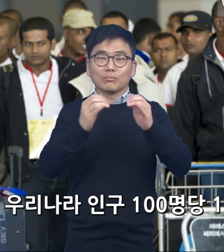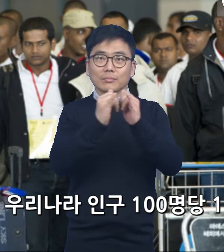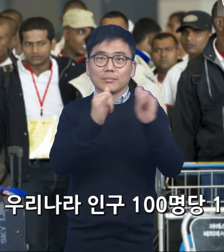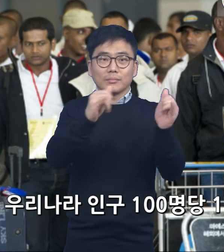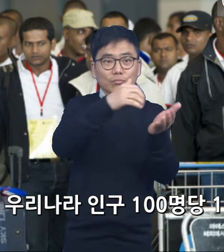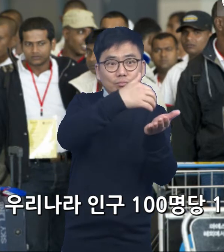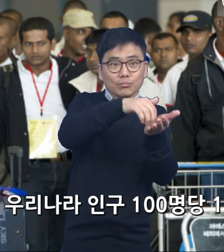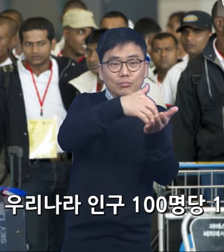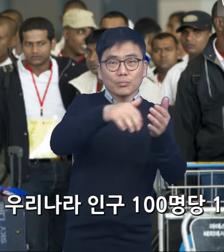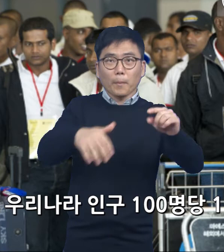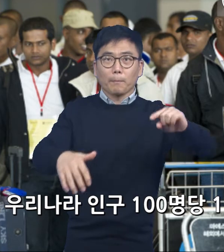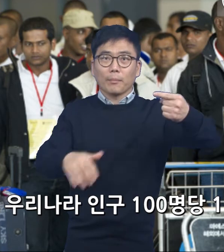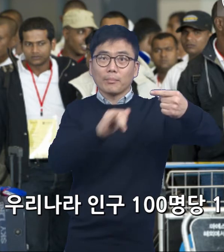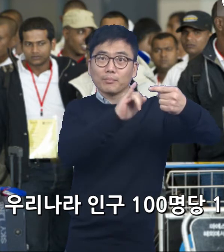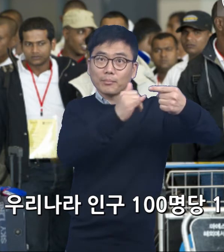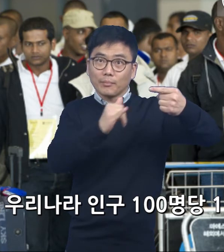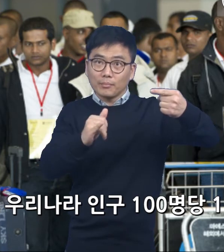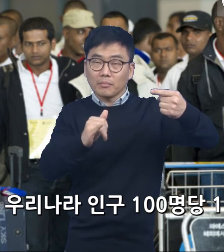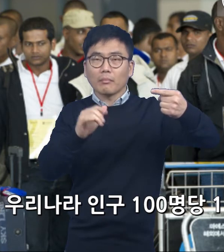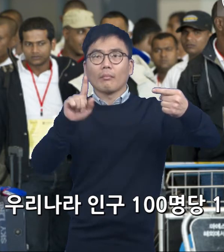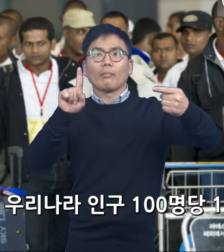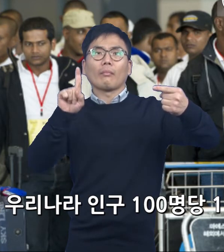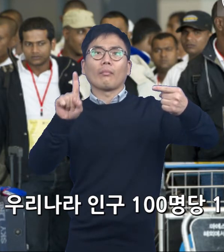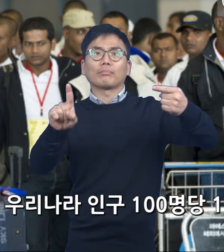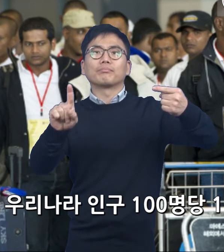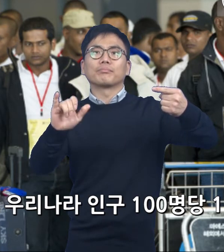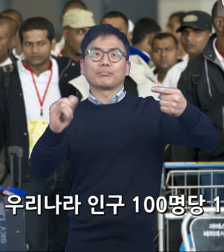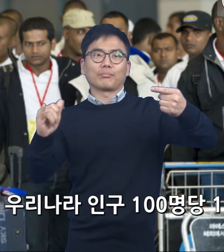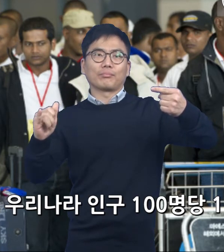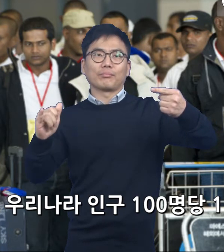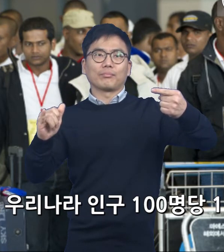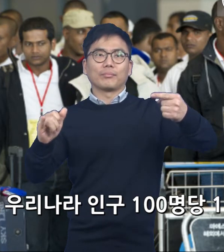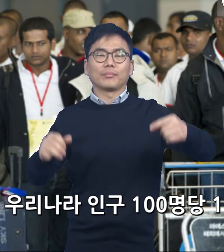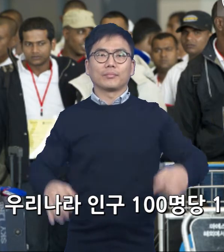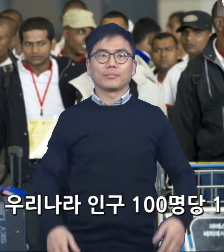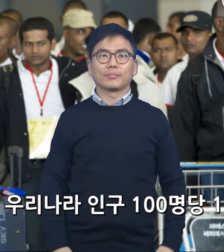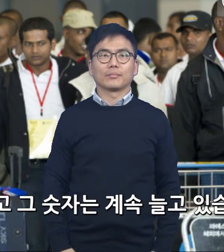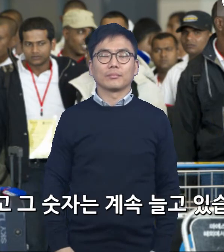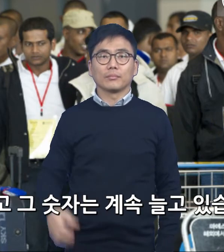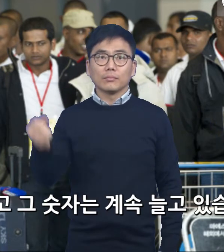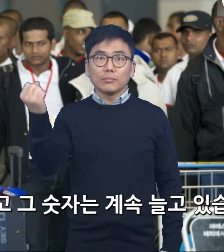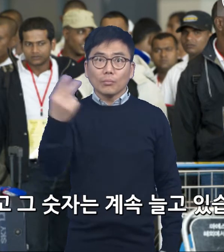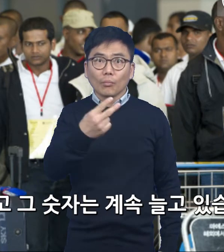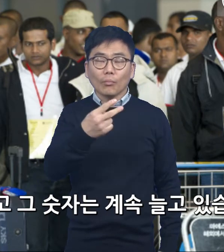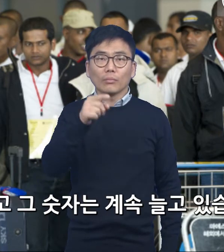어림잡아도 우리나라 인구 100명당 1명꼴입니다.